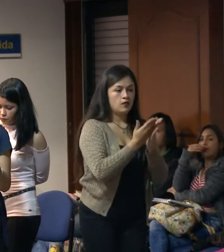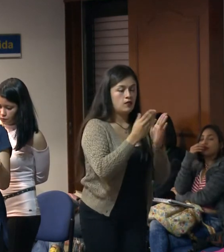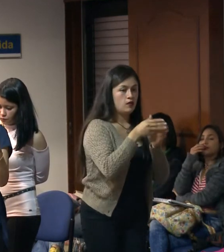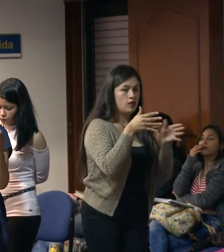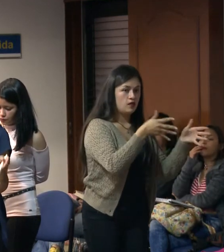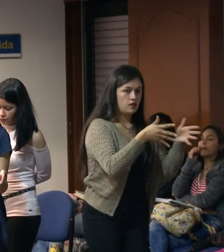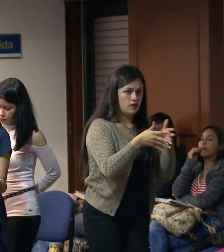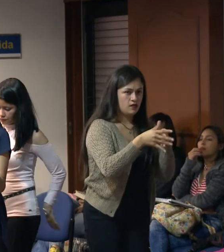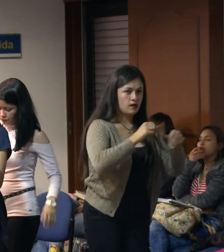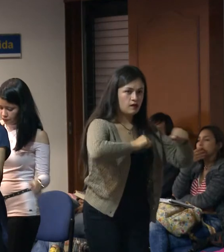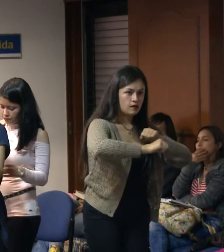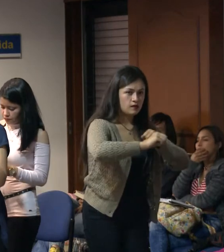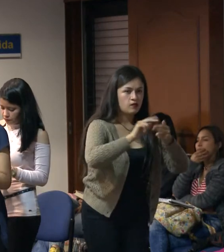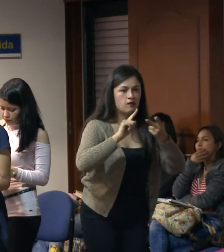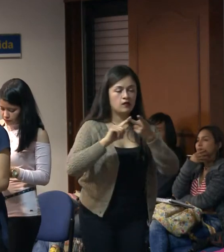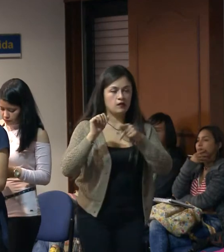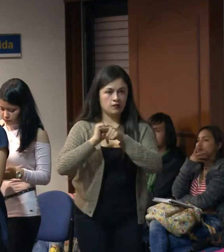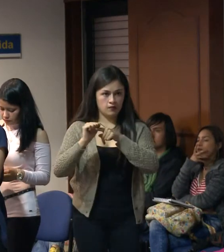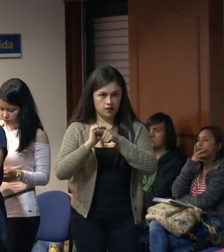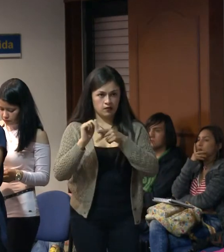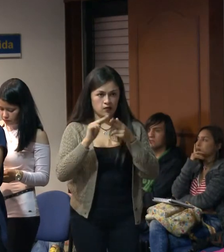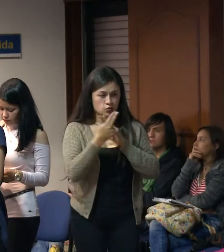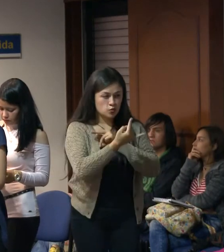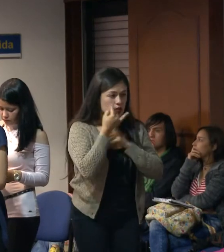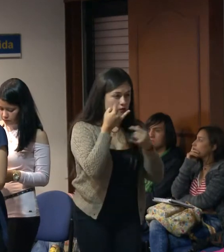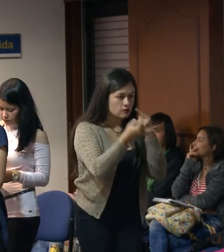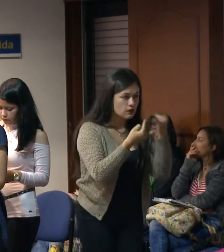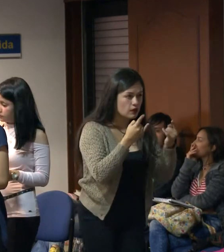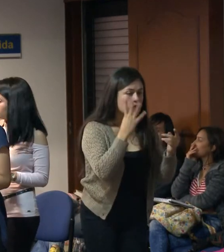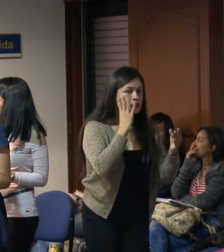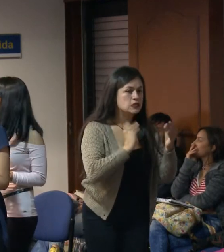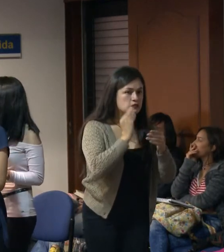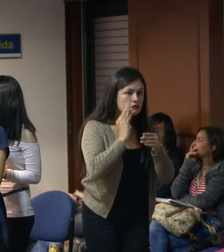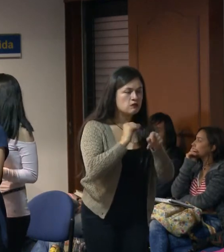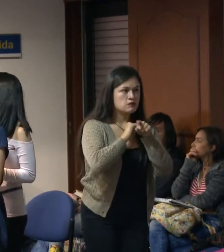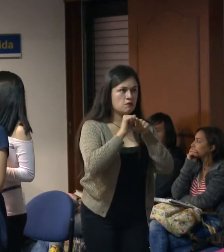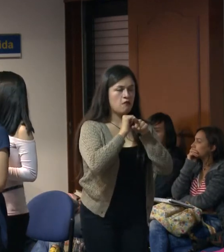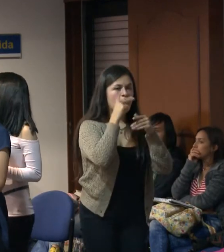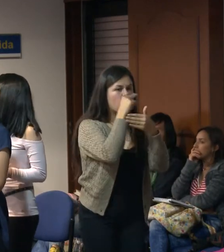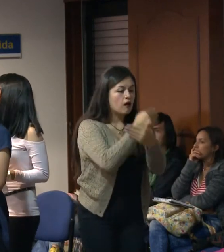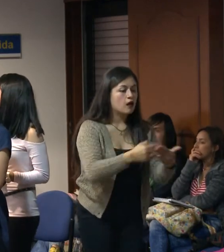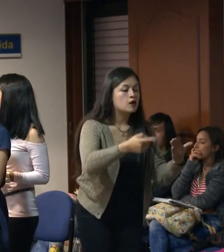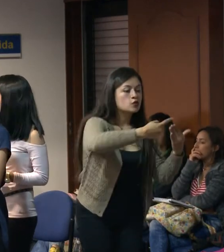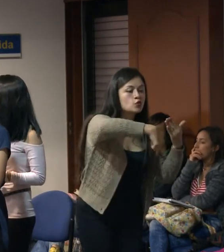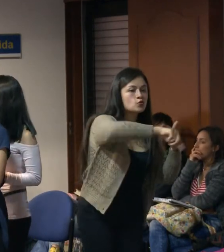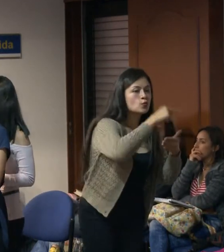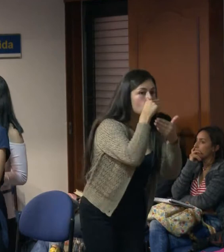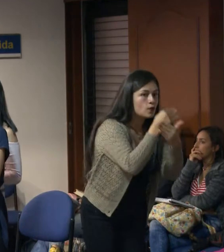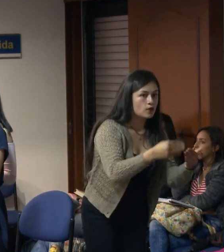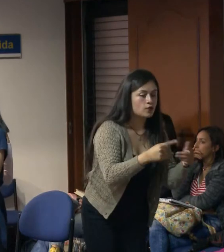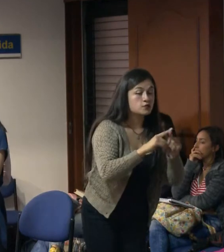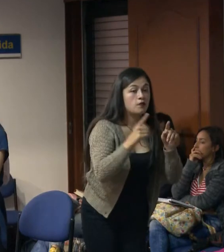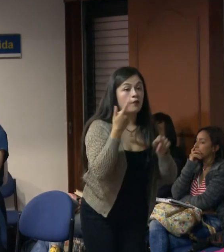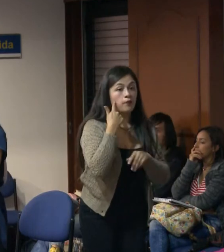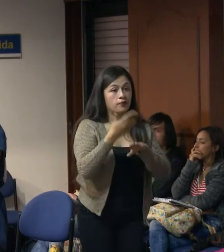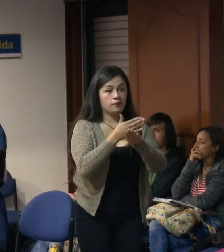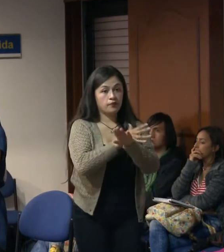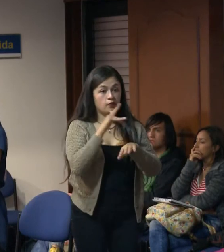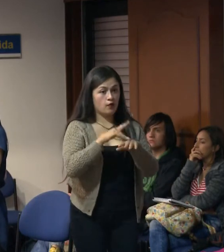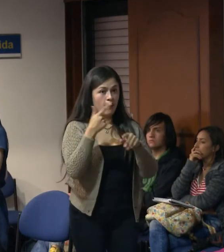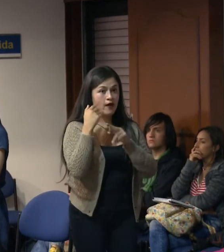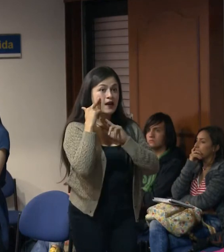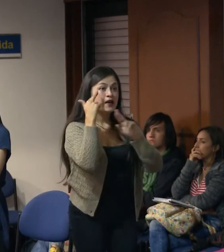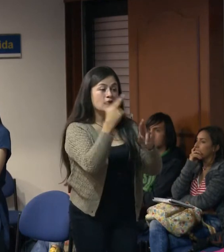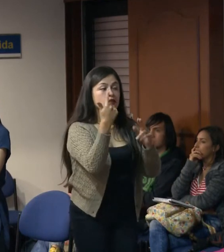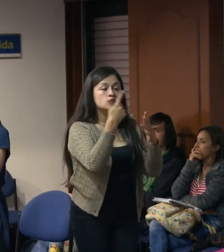partiendo desde los intereses, las capacidades y las experiencias de los niños, siempre y cuando respetando como las diferencias de